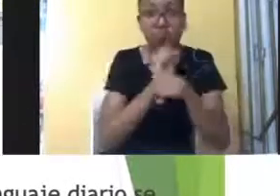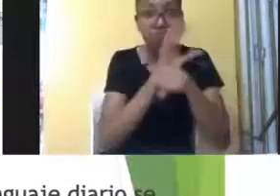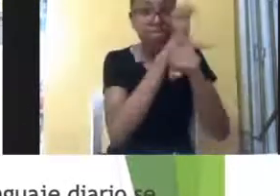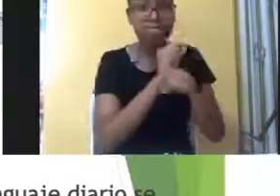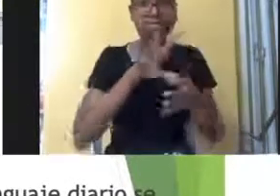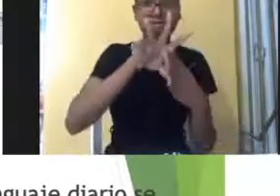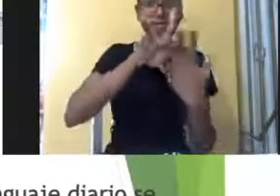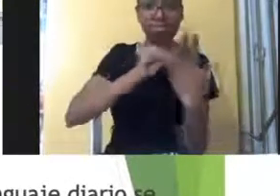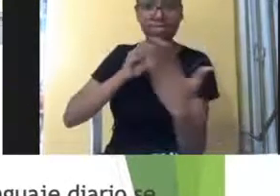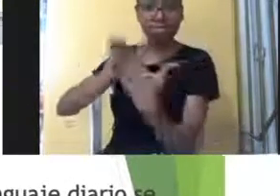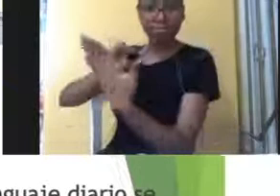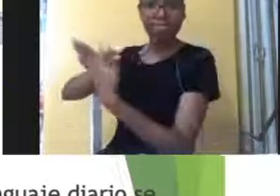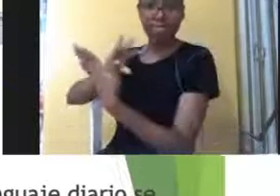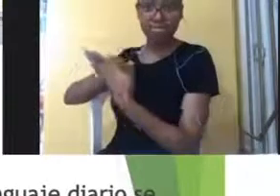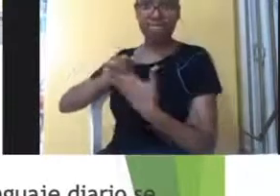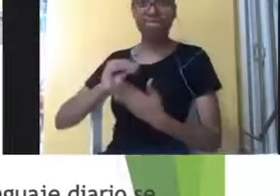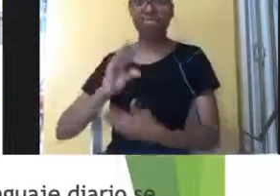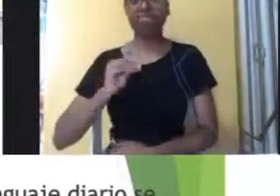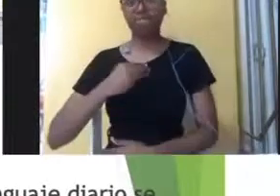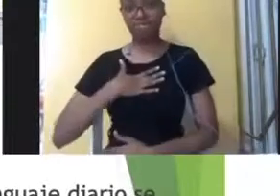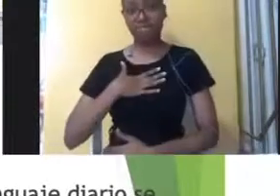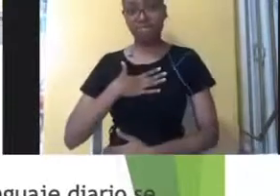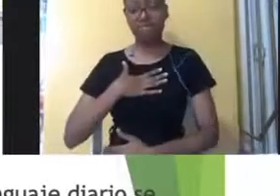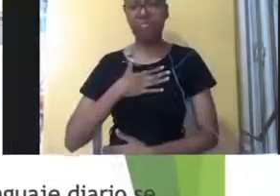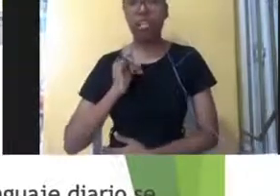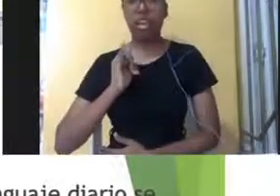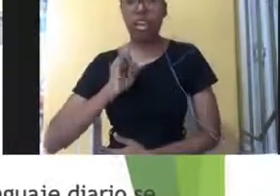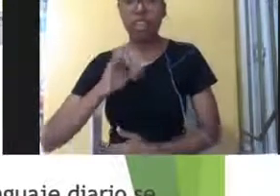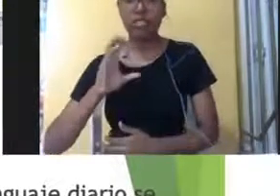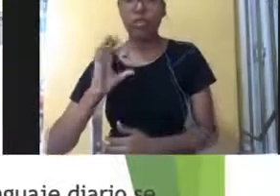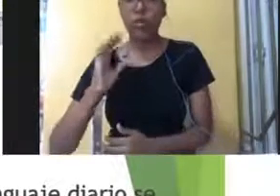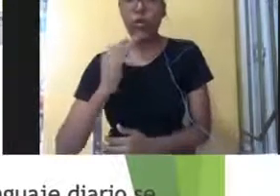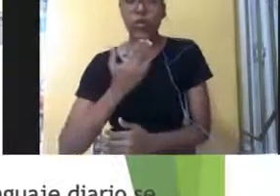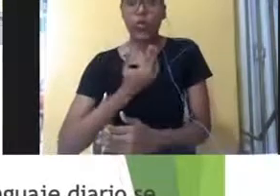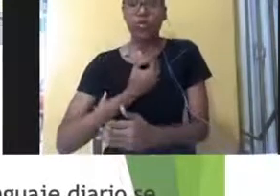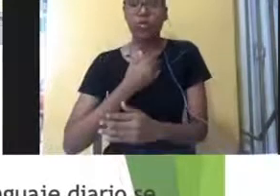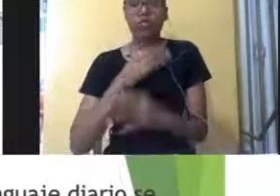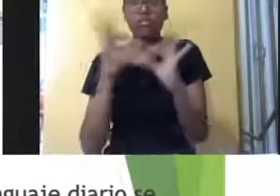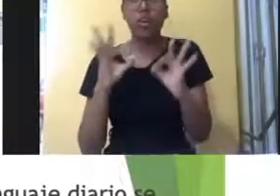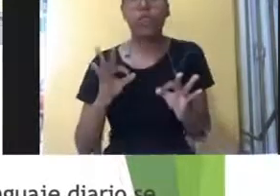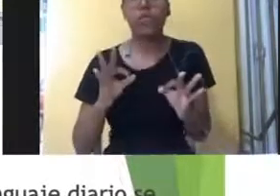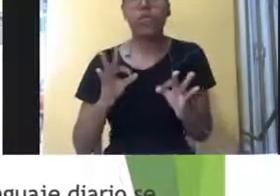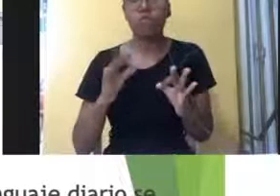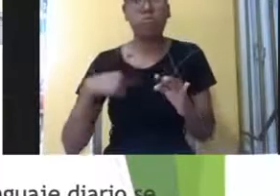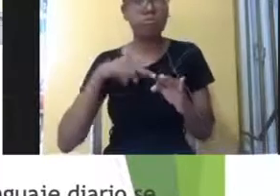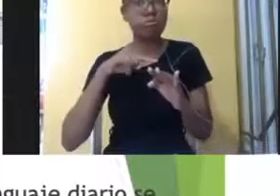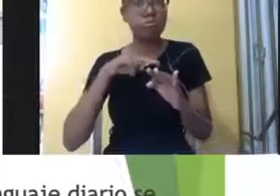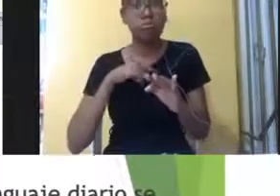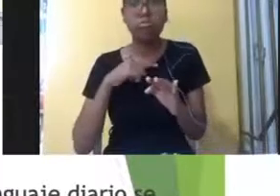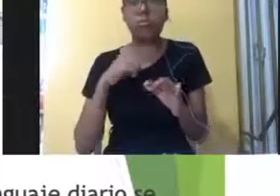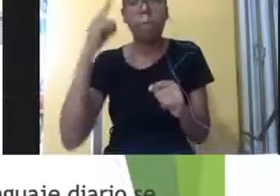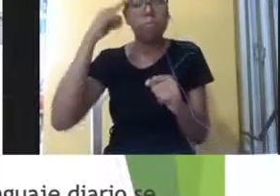adoptando y la hacemos nuestra. Y es nuestro comportamiento. Y ese comportamiento es normal. Es un